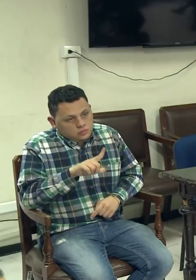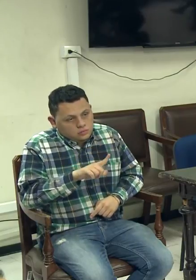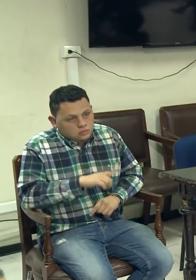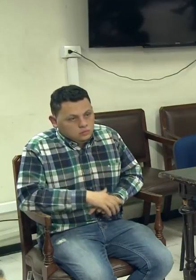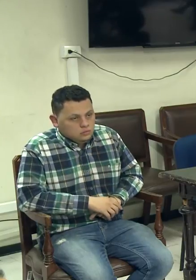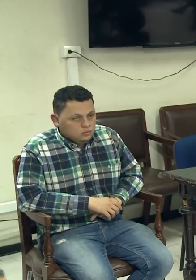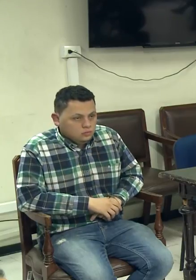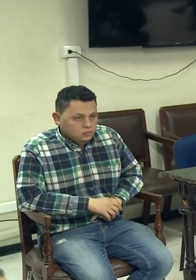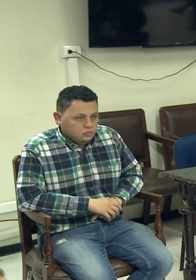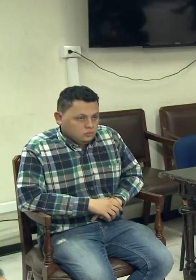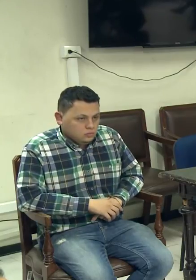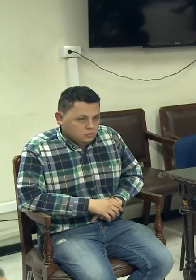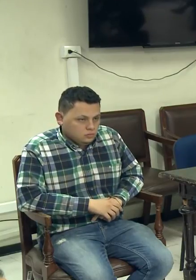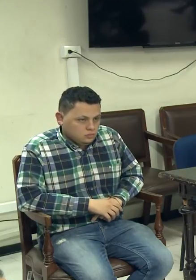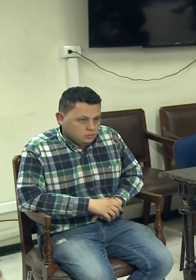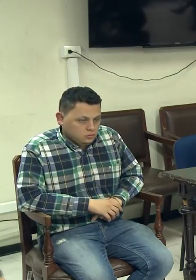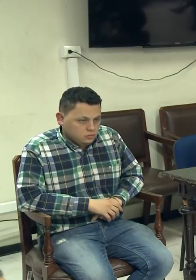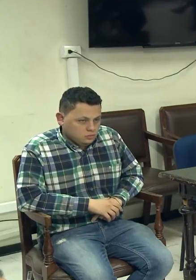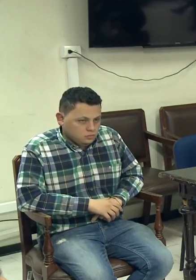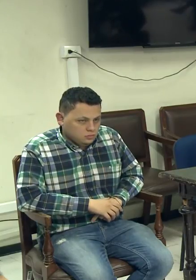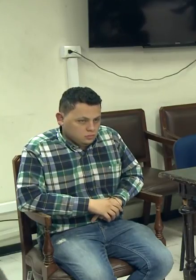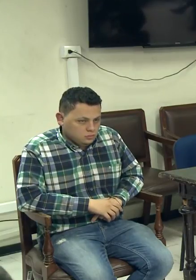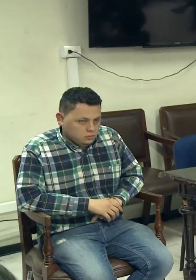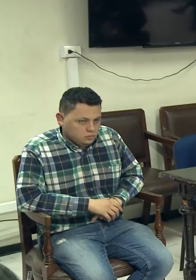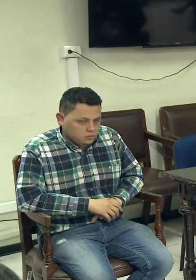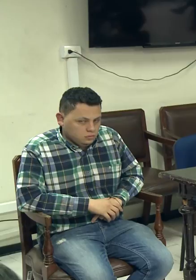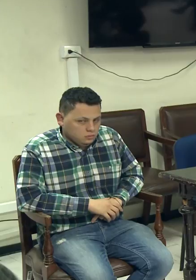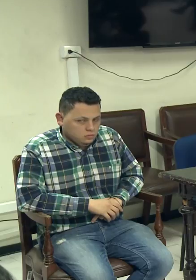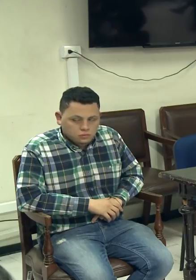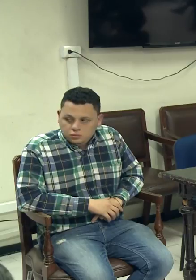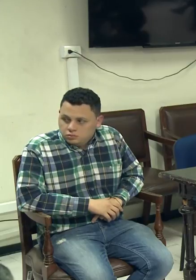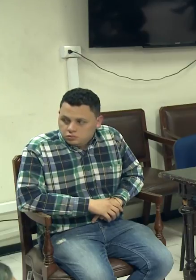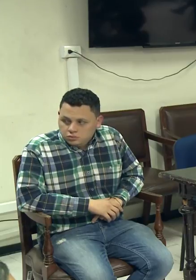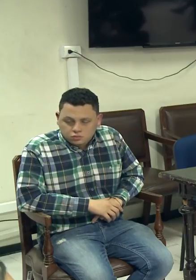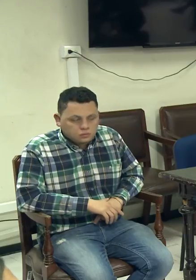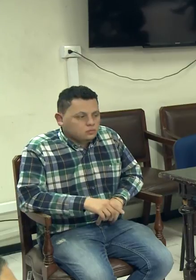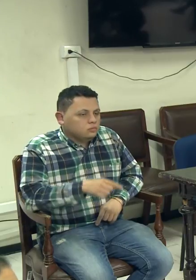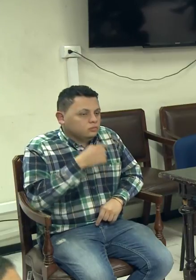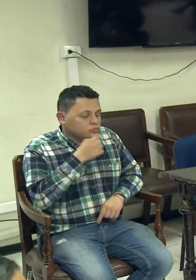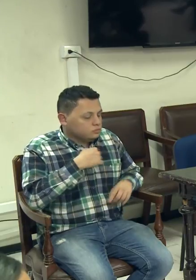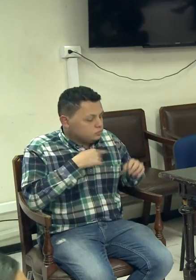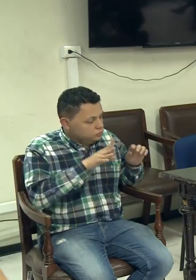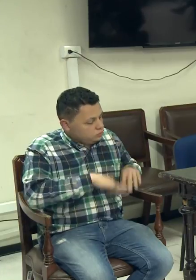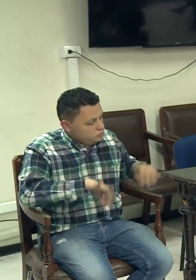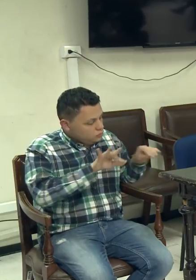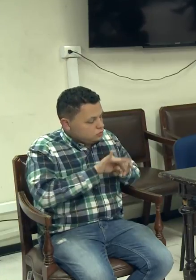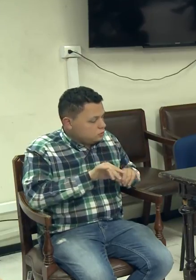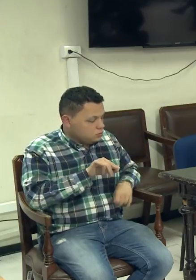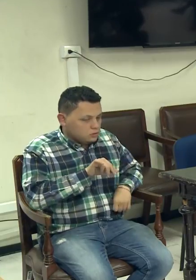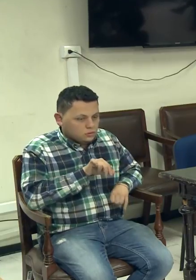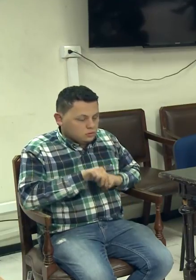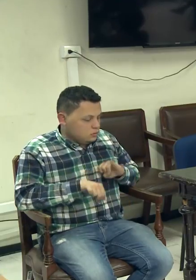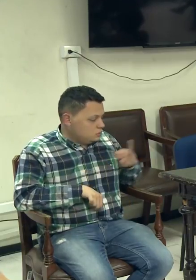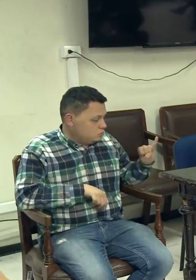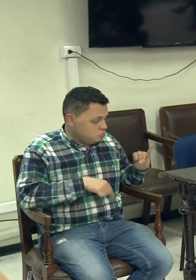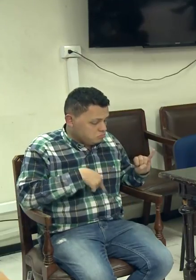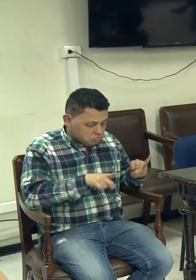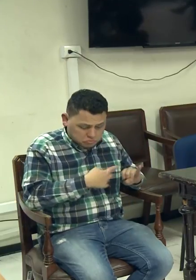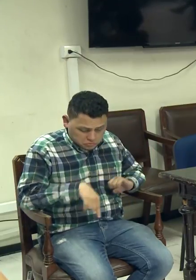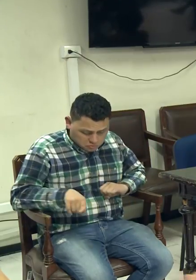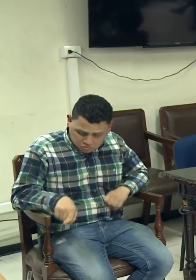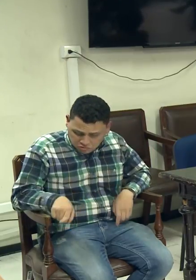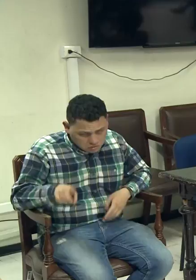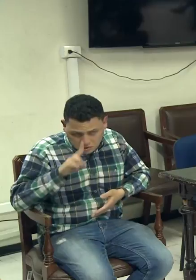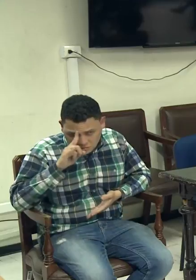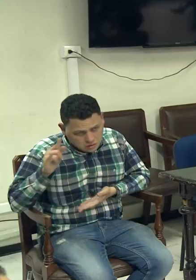contestar? Yo soy tan importante en la izquierda que a ustedes nadie les va a